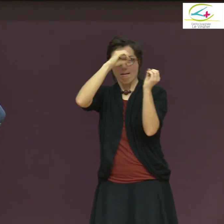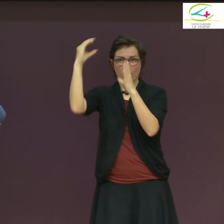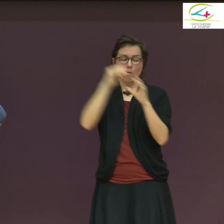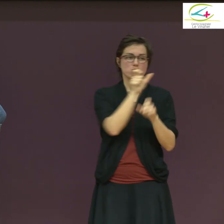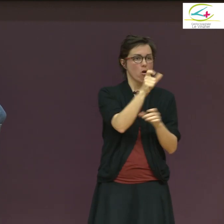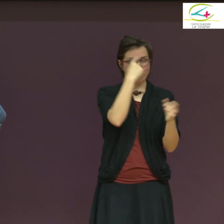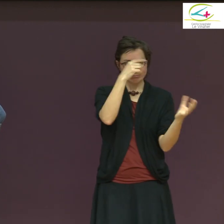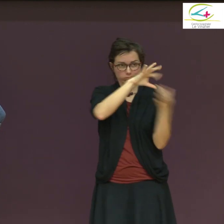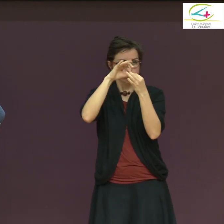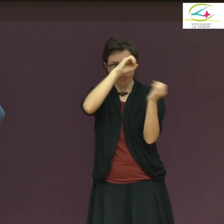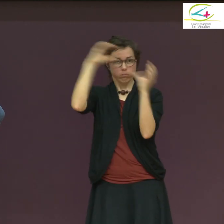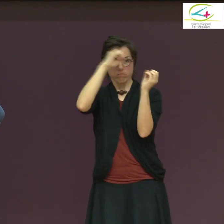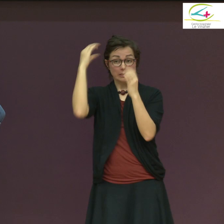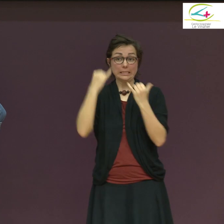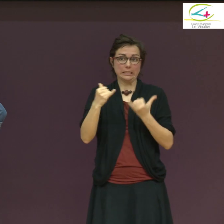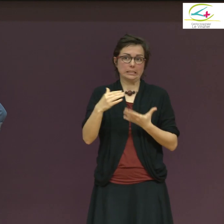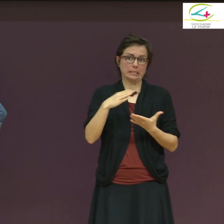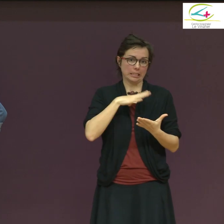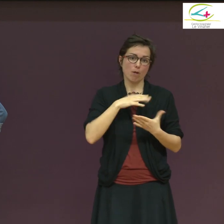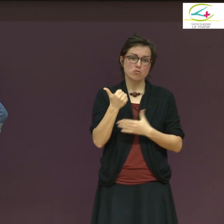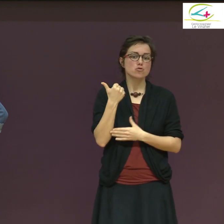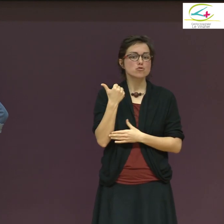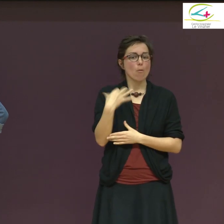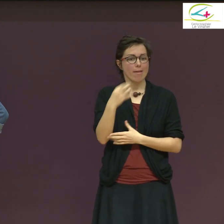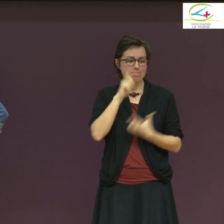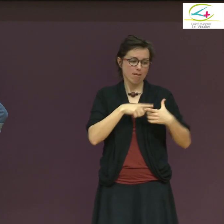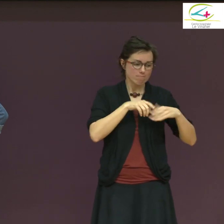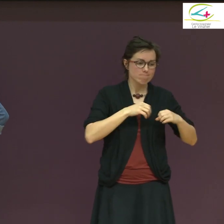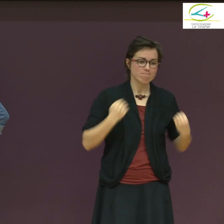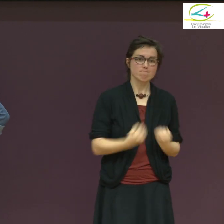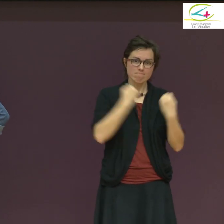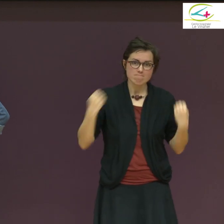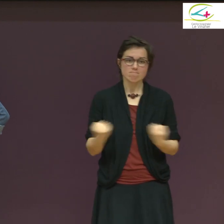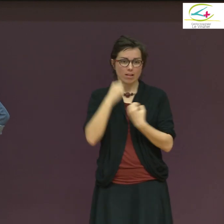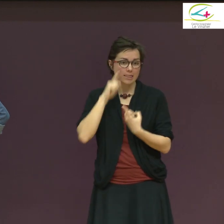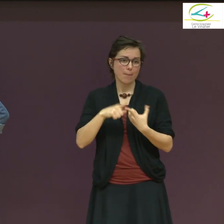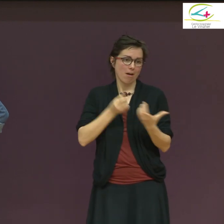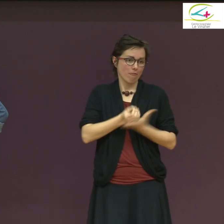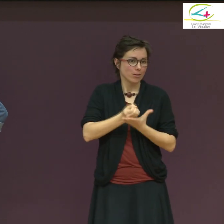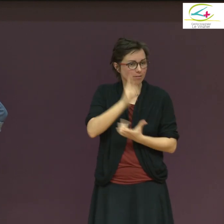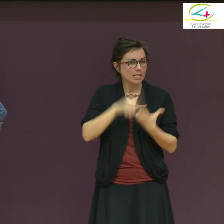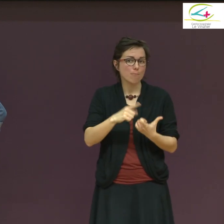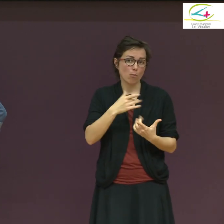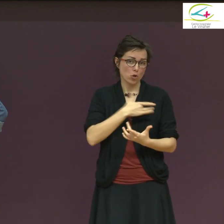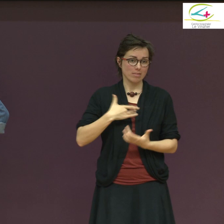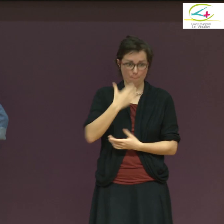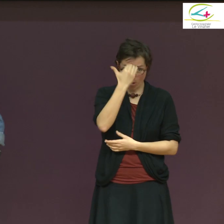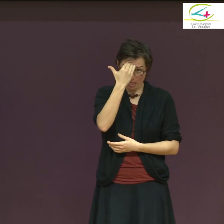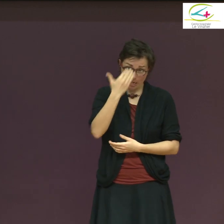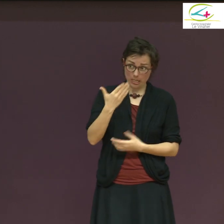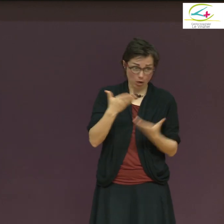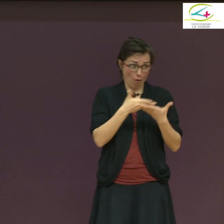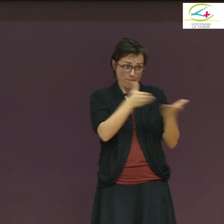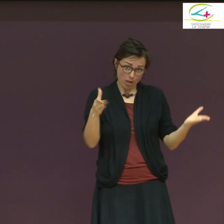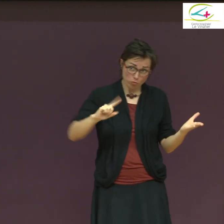en Auvergne-Rhône-Alpes, c'est les semaines d'information sur la santé mentale. Ça a lieu chaque année, pour ceux qui connaissent, c'est ouvert à tous. Il y a